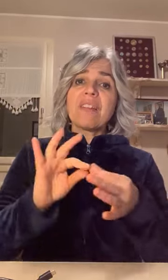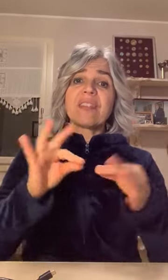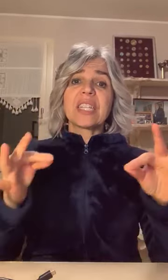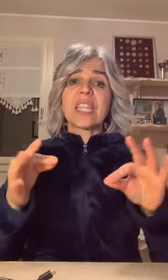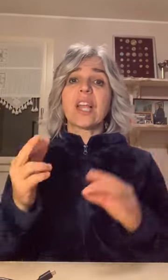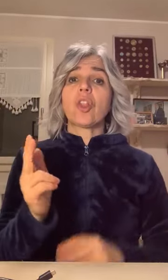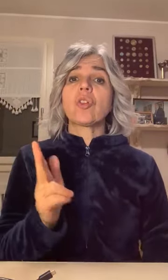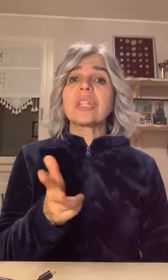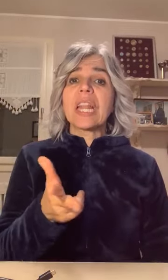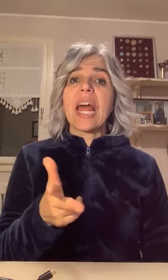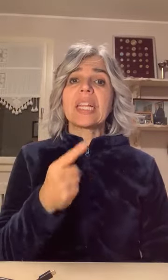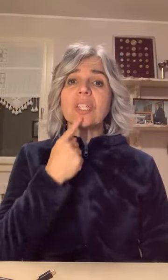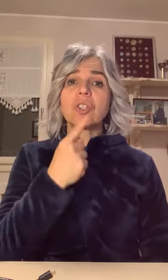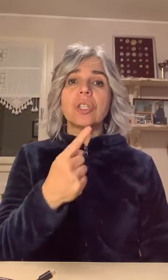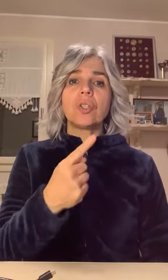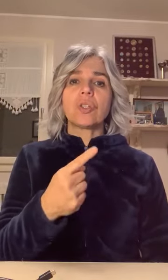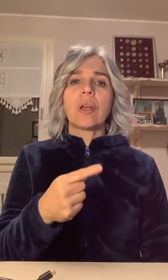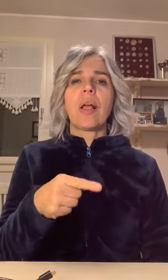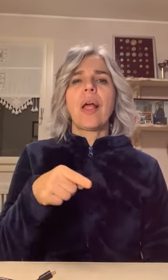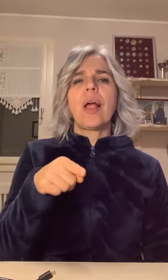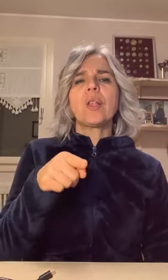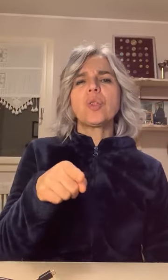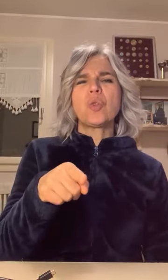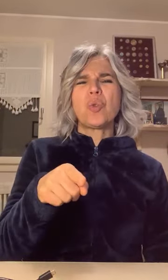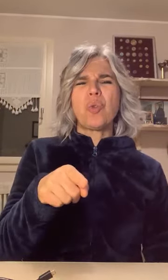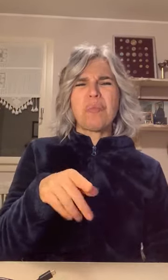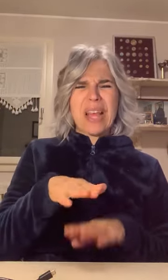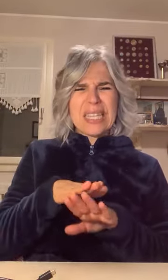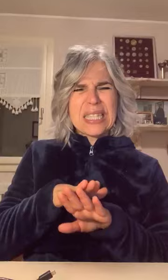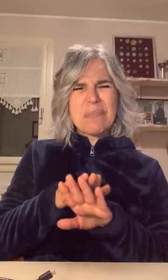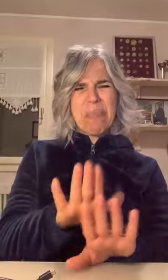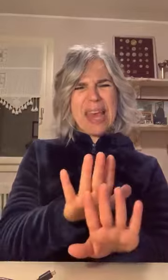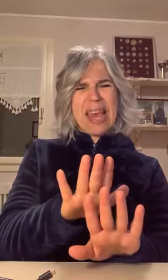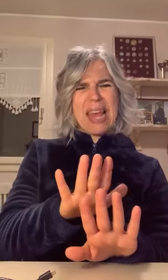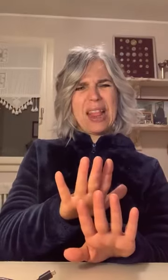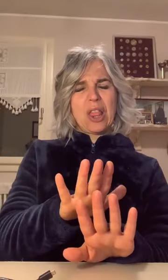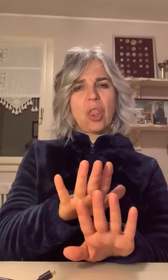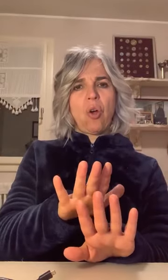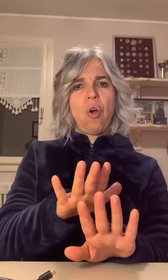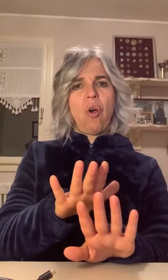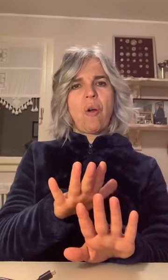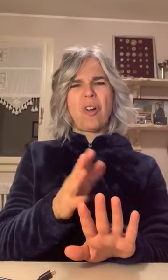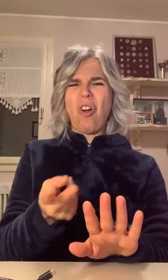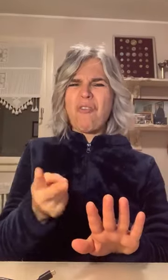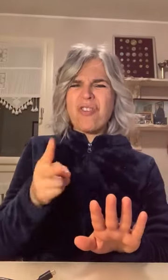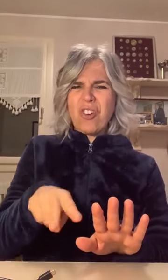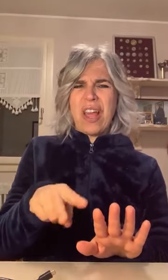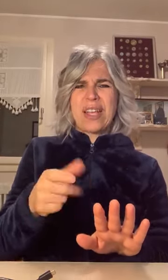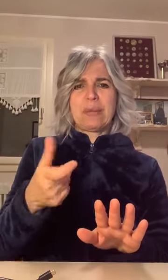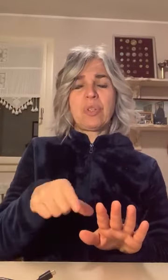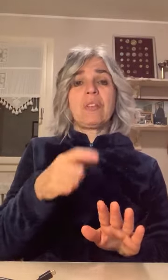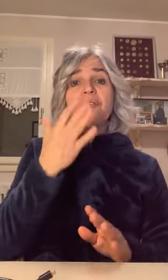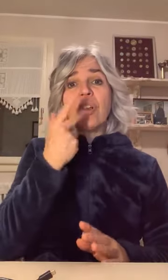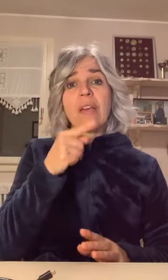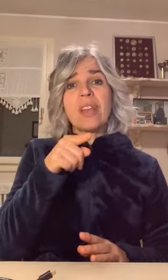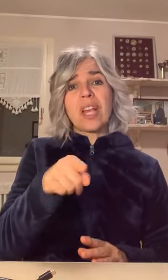dice: tu mi avevi spinto con violenza per farmi cadere, ma il Signore mi ha soccorso. Vedete, le notizie che